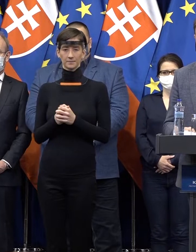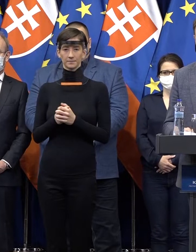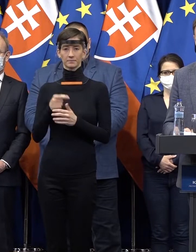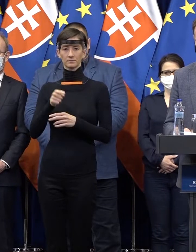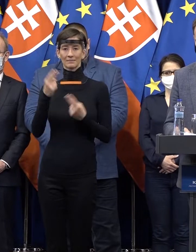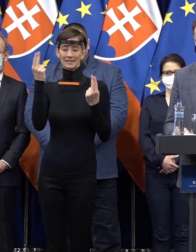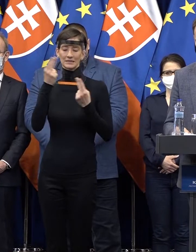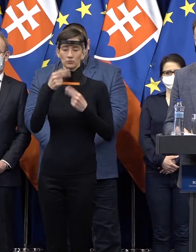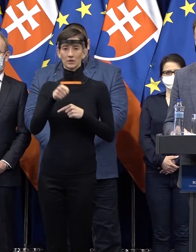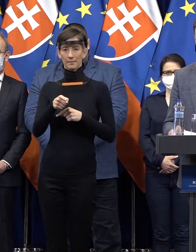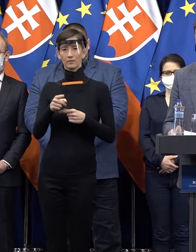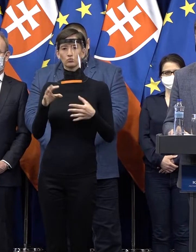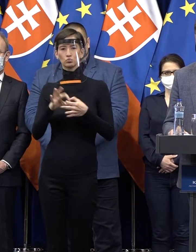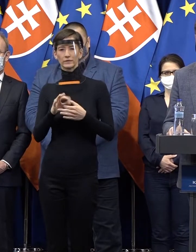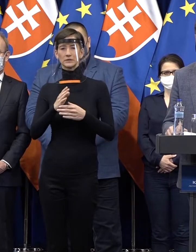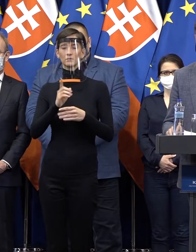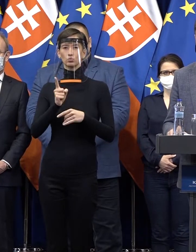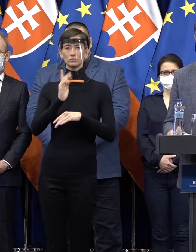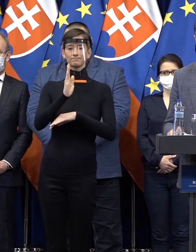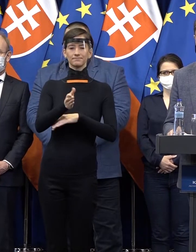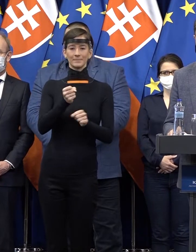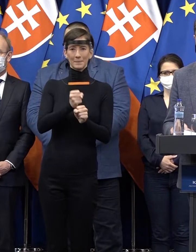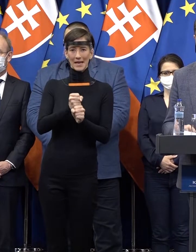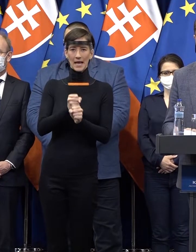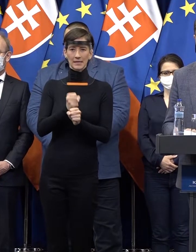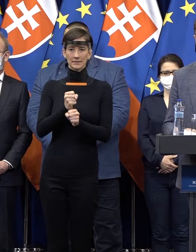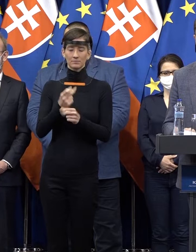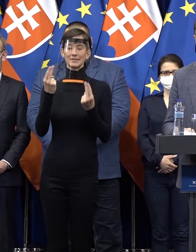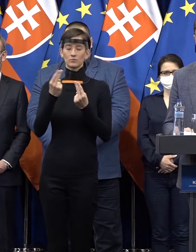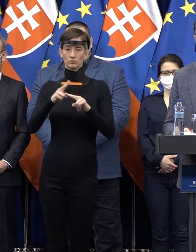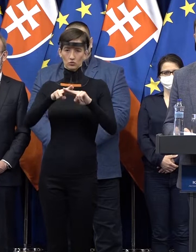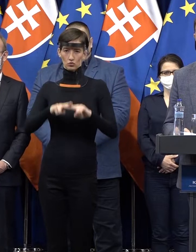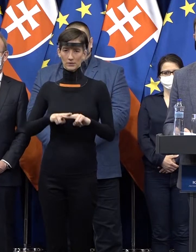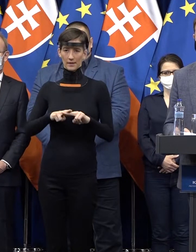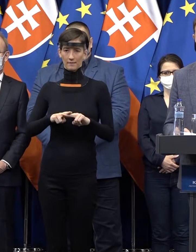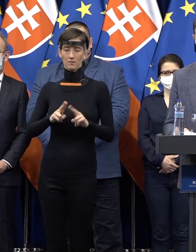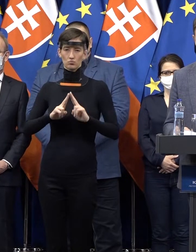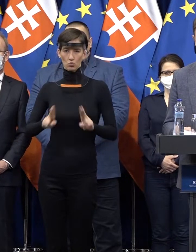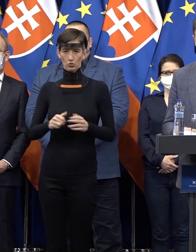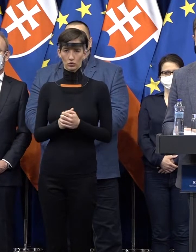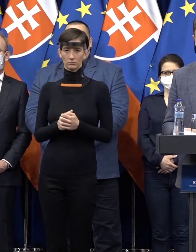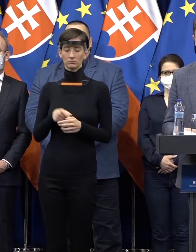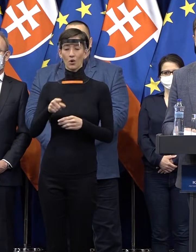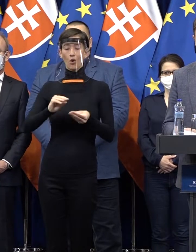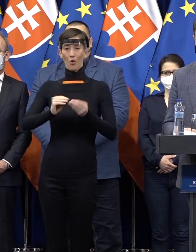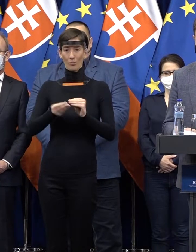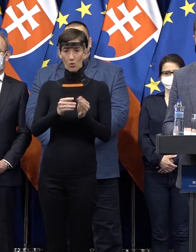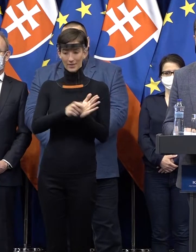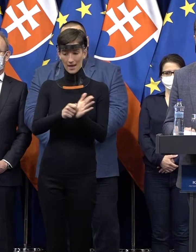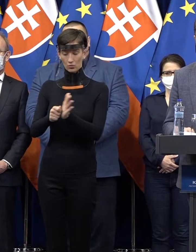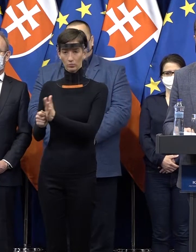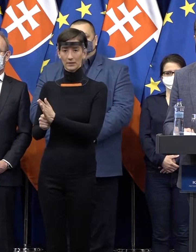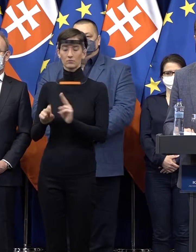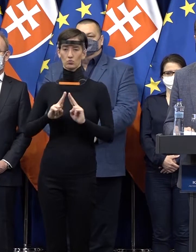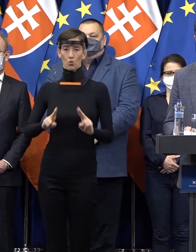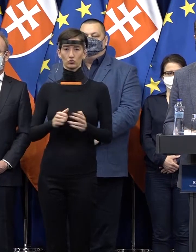a zo zamestnania a iných obdobných činností, s výnimkou nákupu do domácnosti, s výnimkou